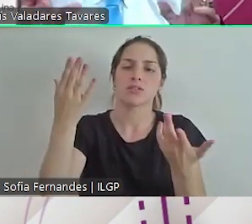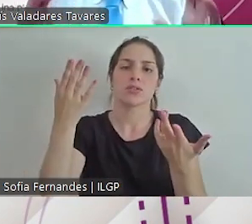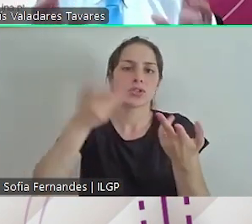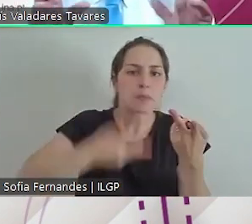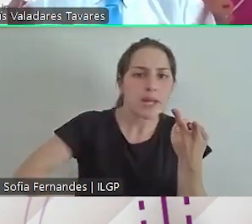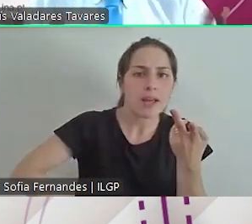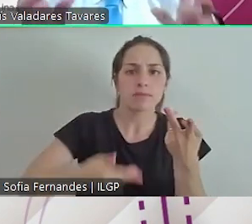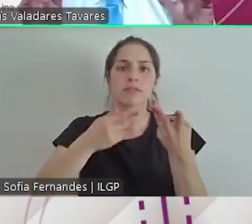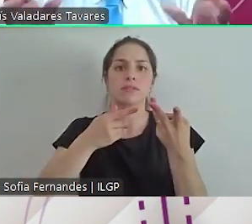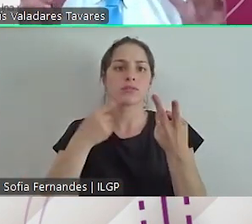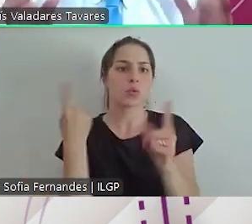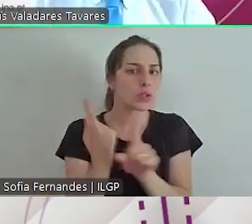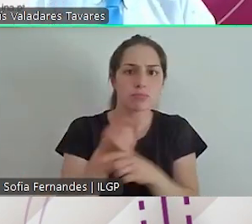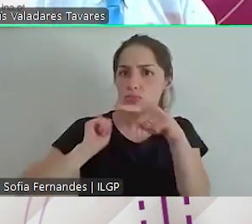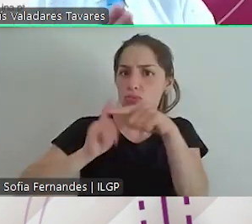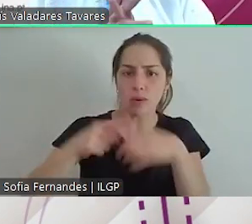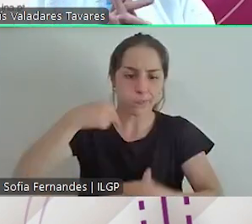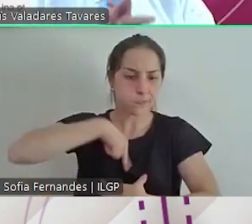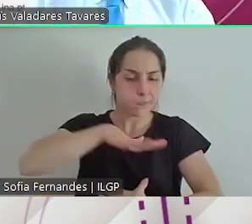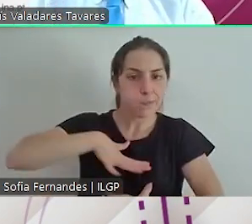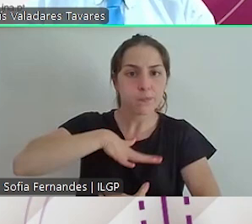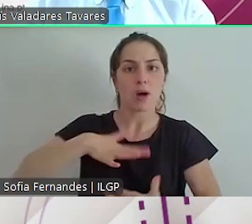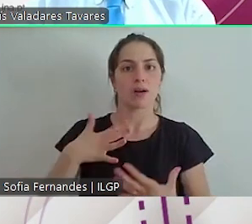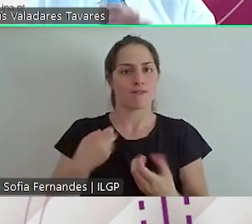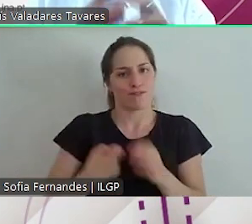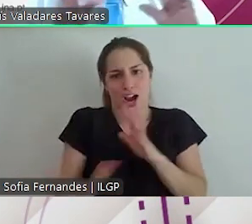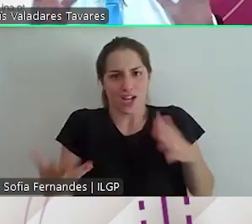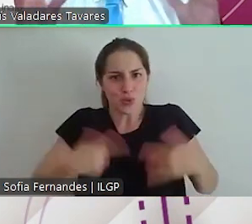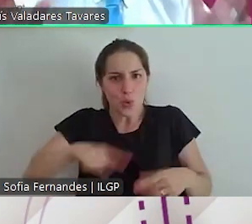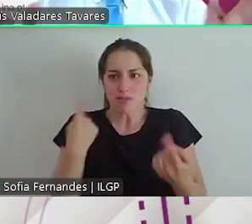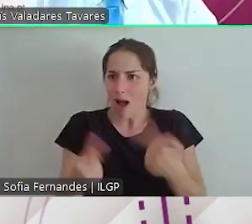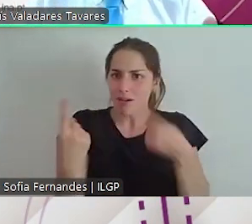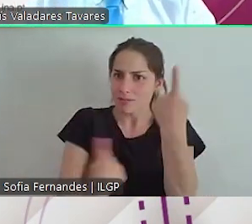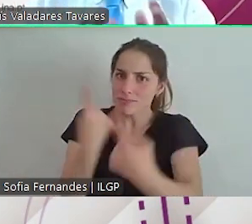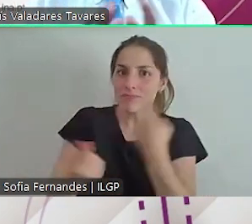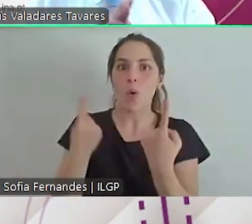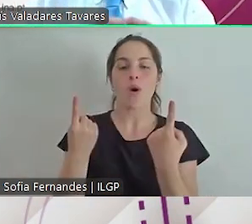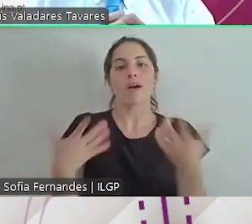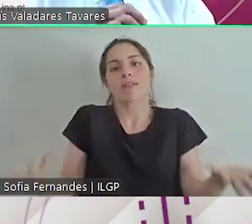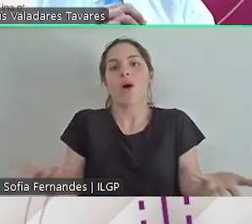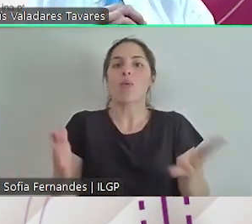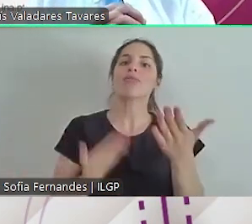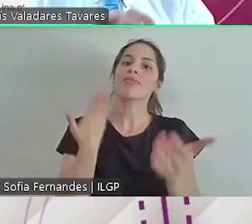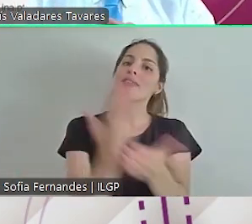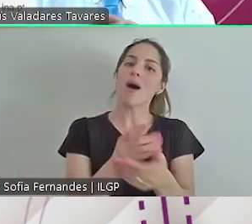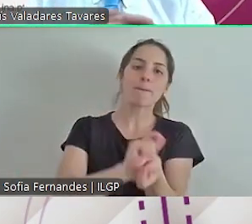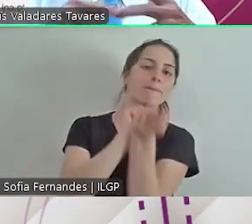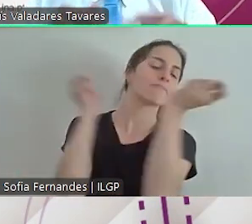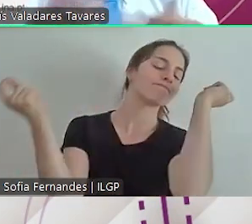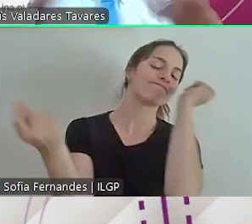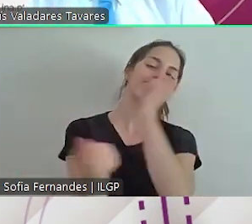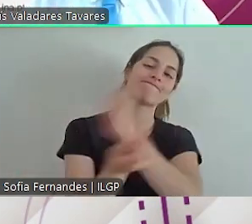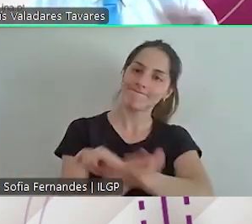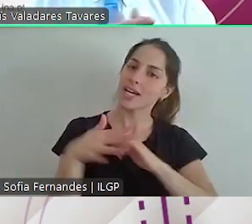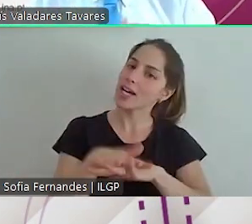rede conseguimos, de facto, transformar o nosso sistema público, a nossa rede de serviços públicos e evitar